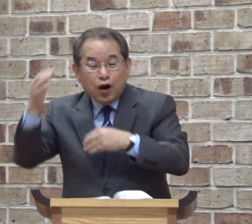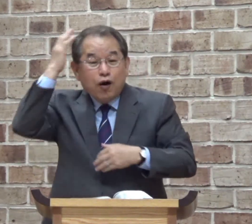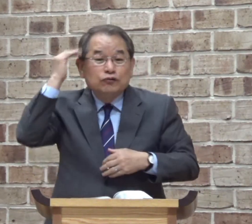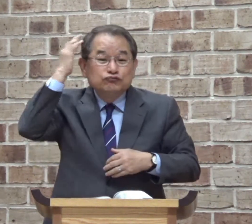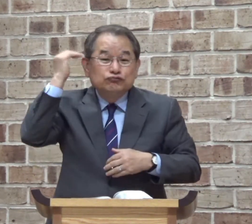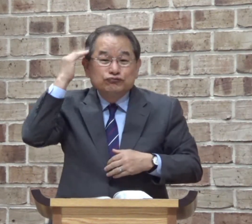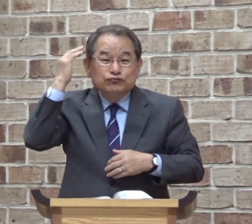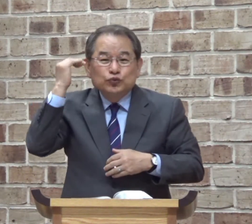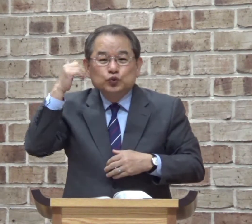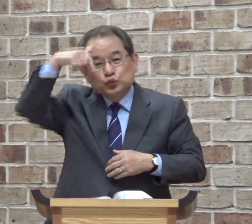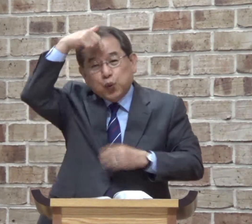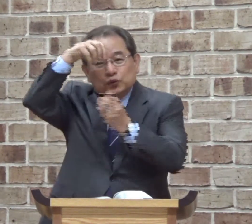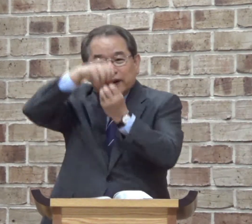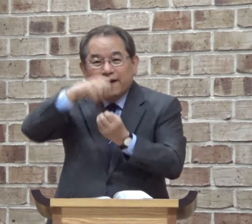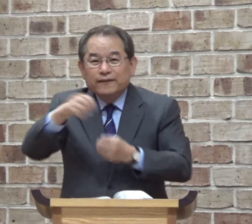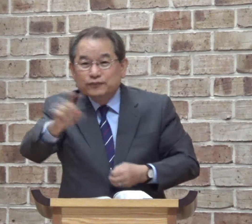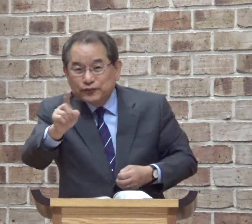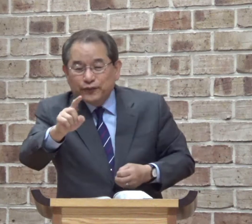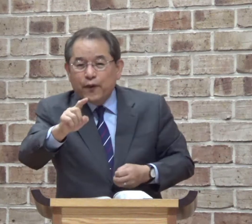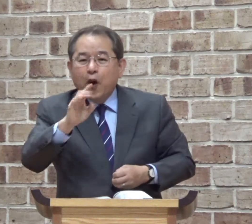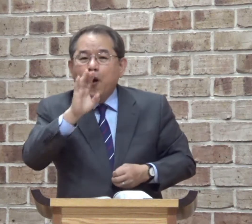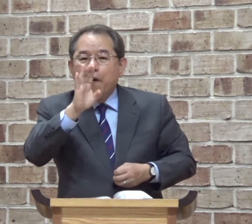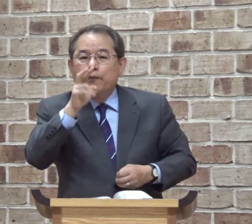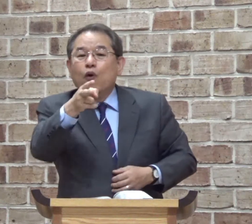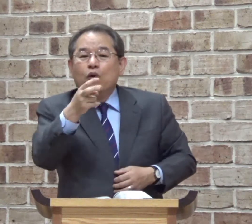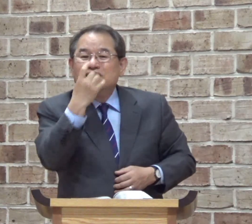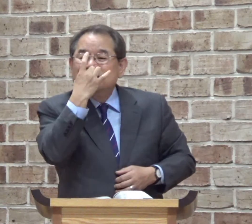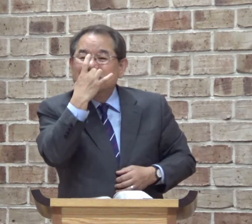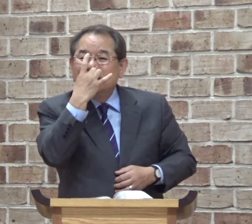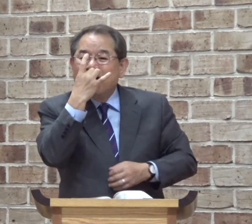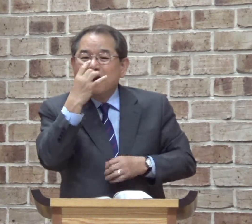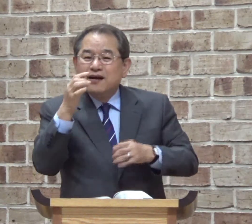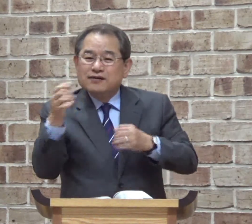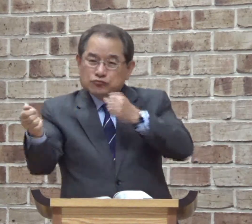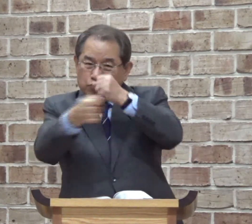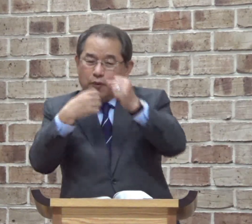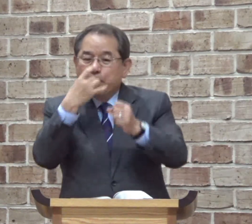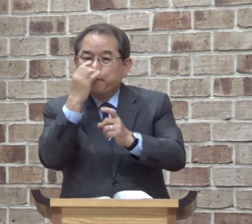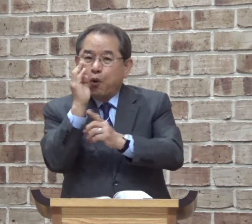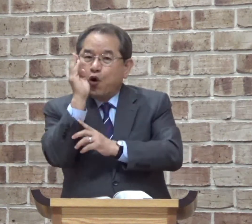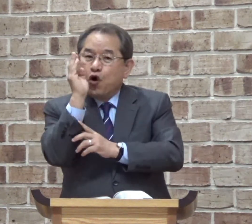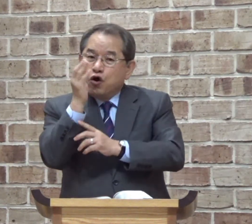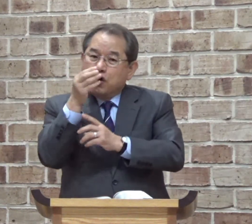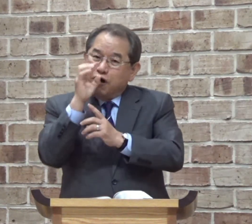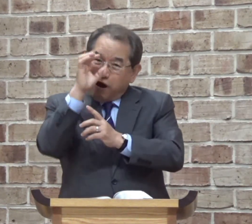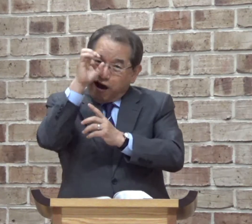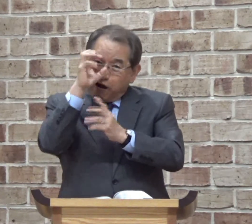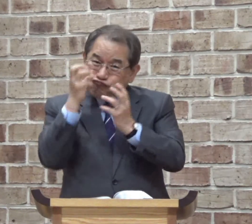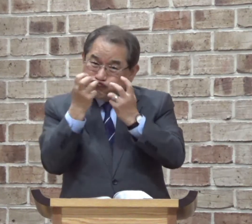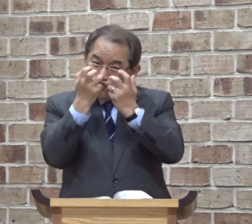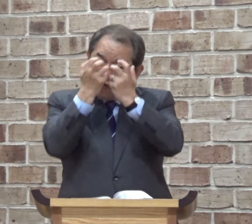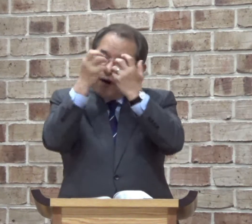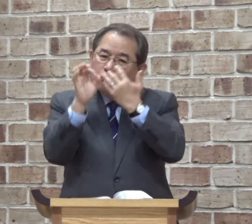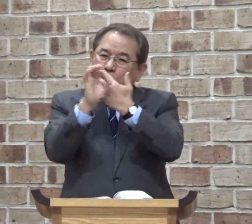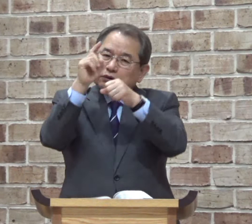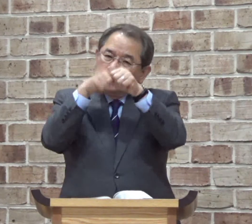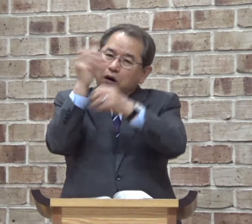포도송이는 무거울수록 아래로 숙인다. 벼는 익을수록 고개를 숙인다 라고 말합니다. 한국 속담에는 아는 것이